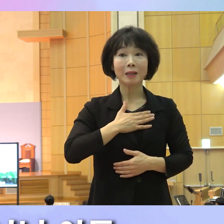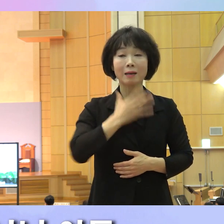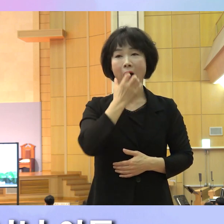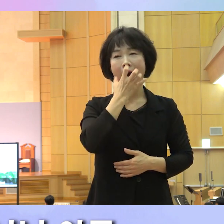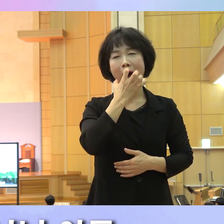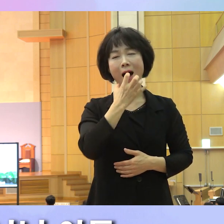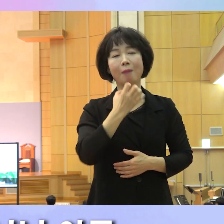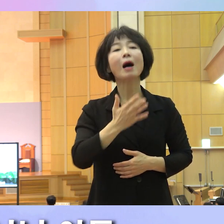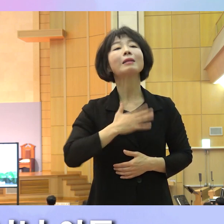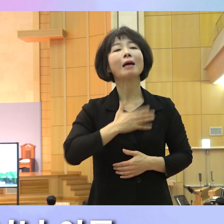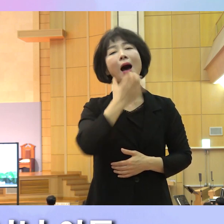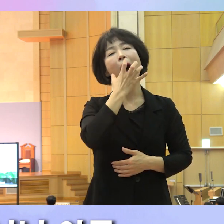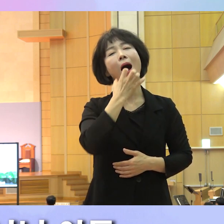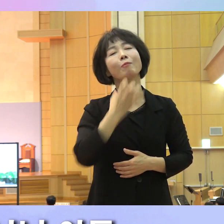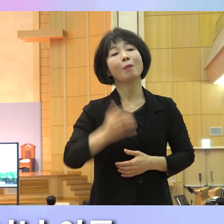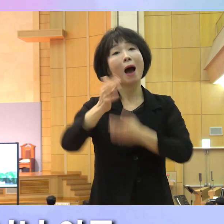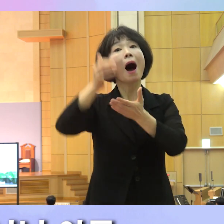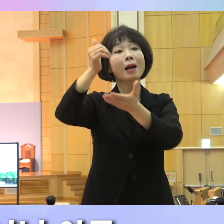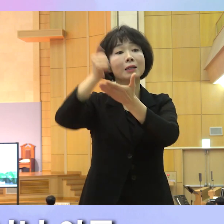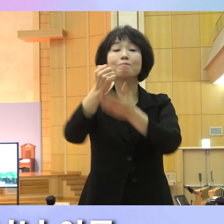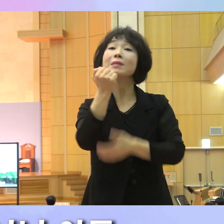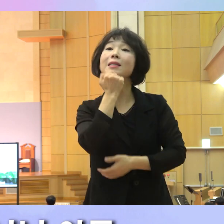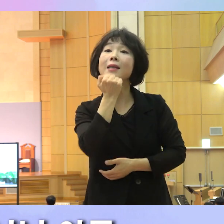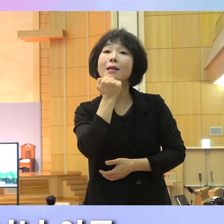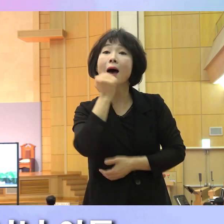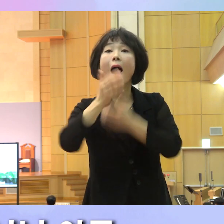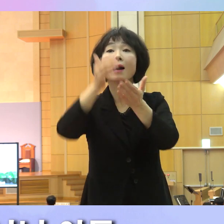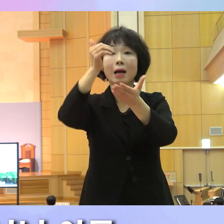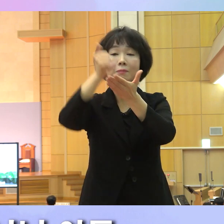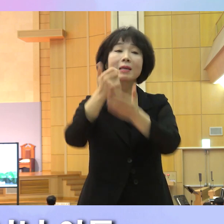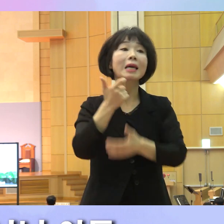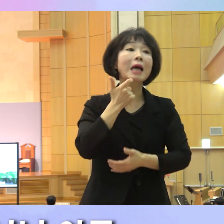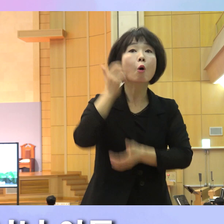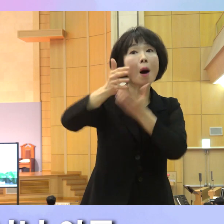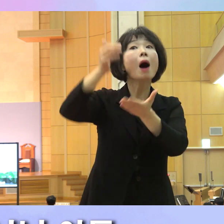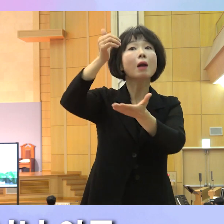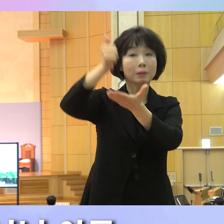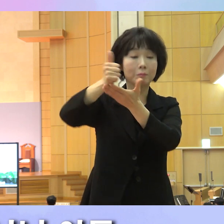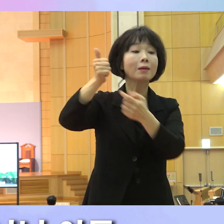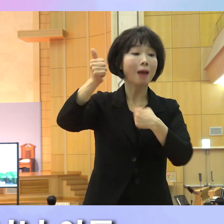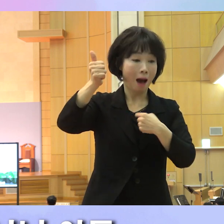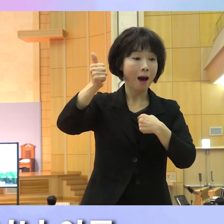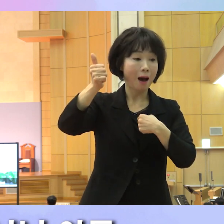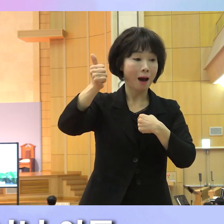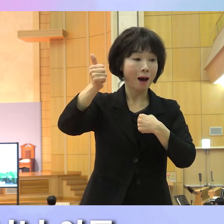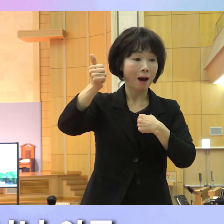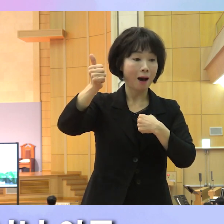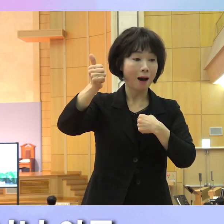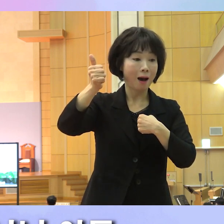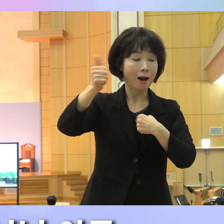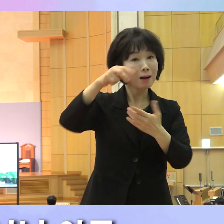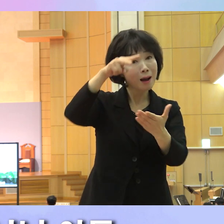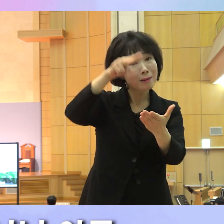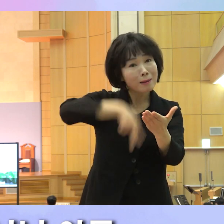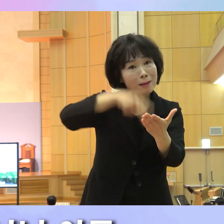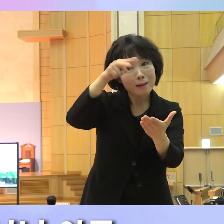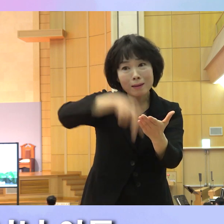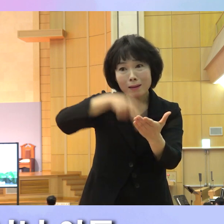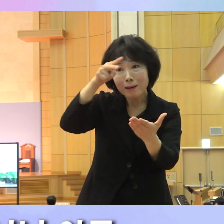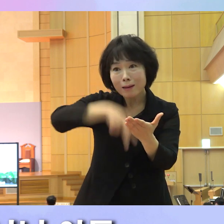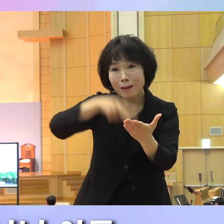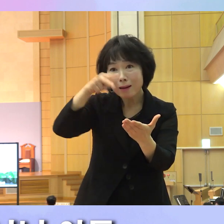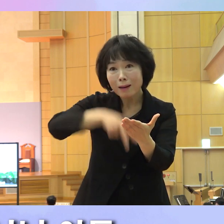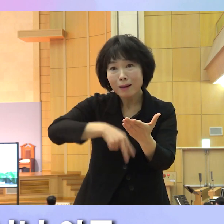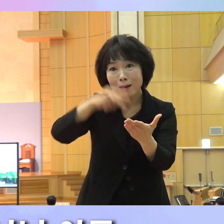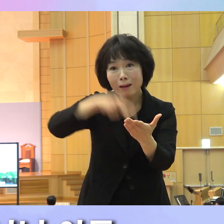아브라함의 하나님이요, 이삭의 하나님이요, 야곱의 하나님이로라 하신 것을 읽어보지